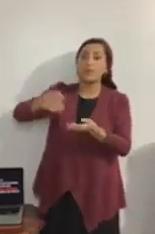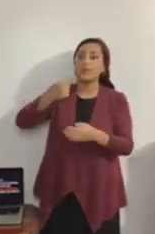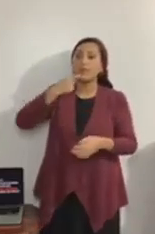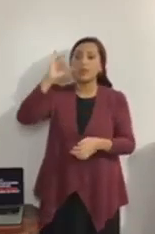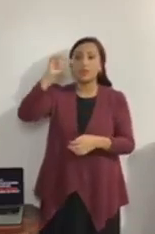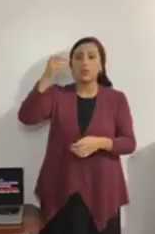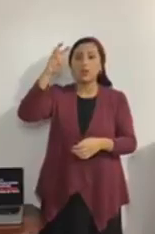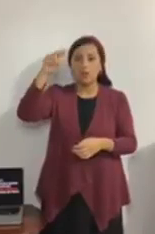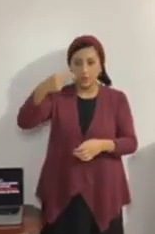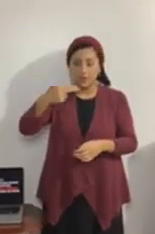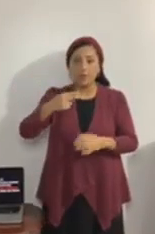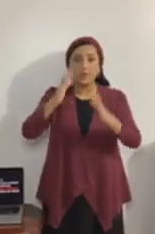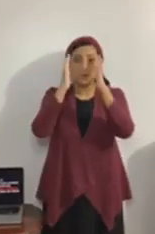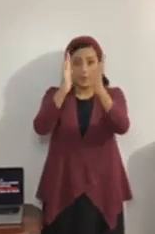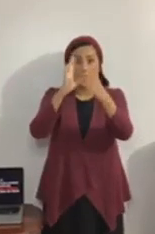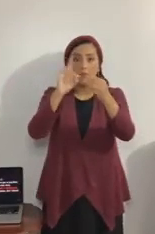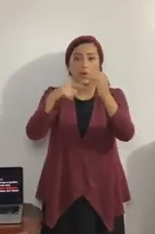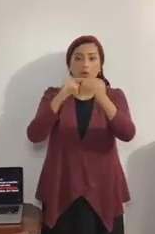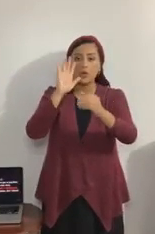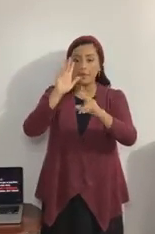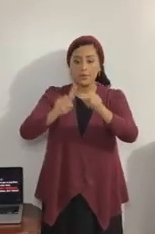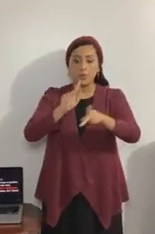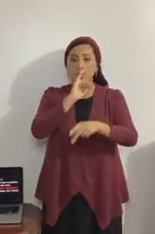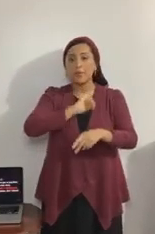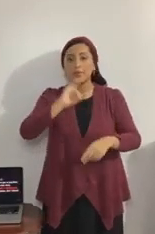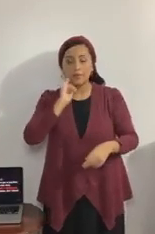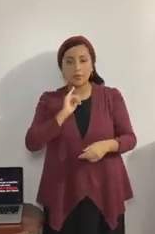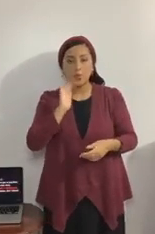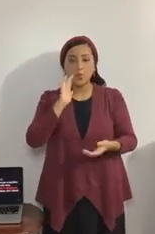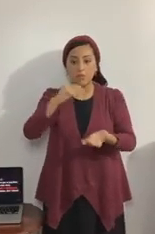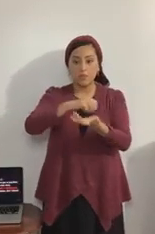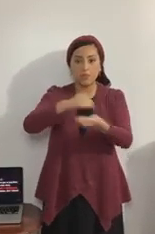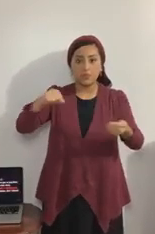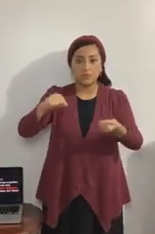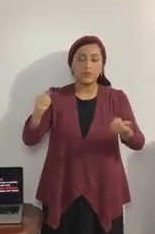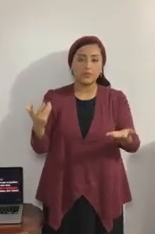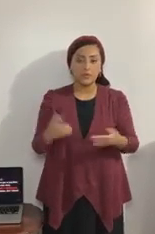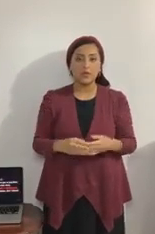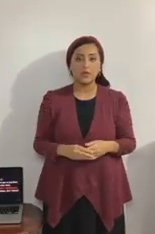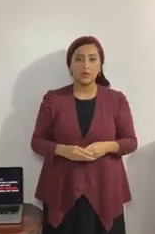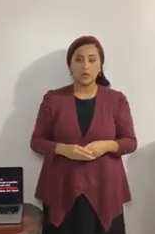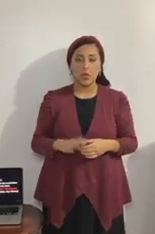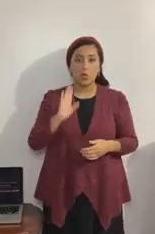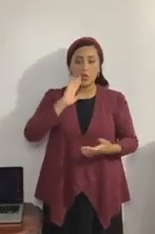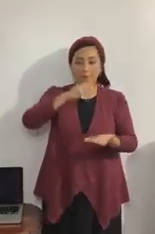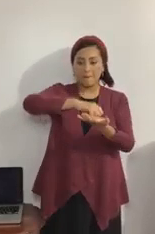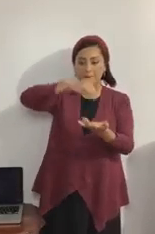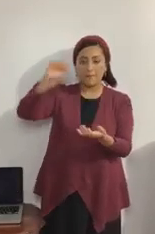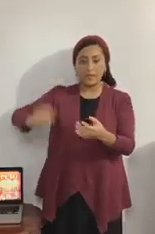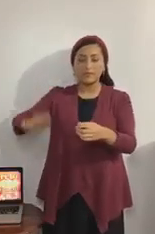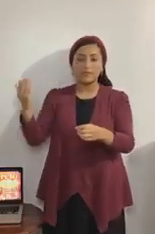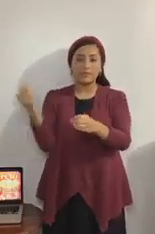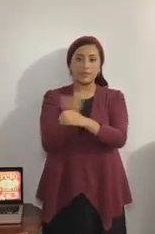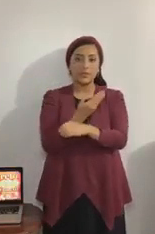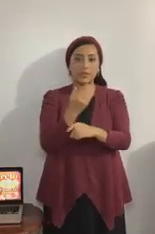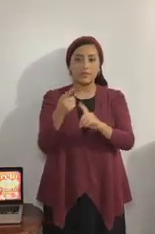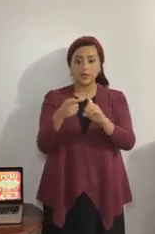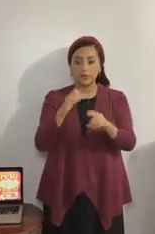muy bien, está hablando de su pueblo Israel. Entonces serán talados, serán cortados del pueblo